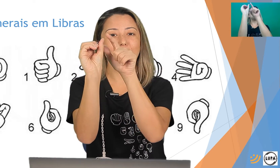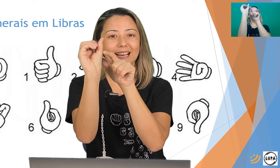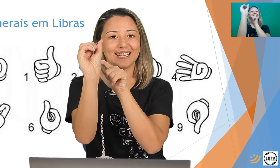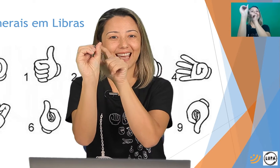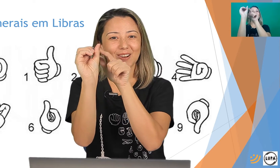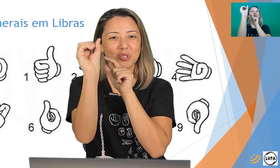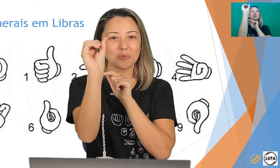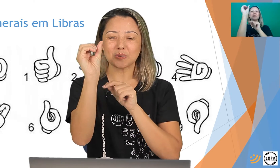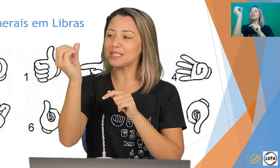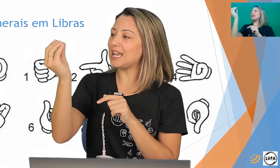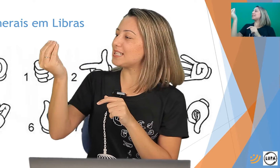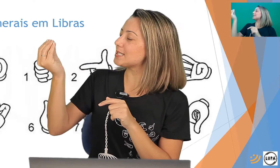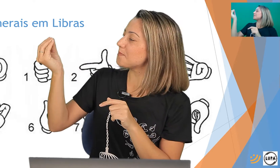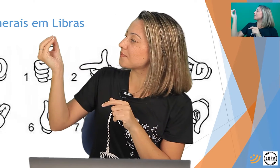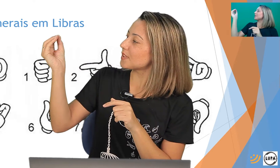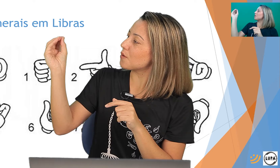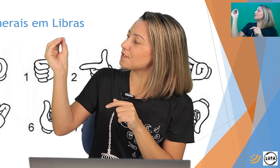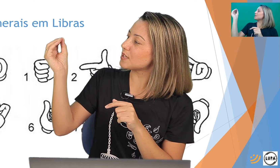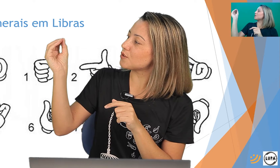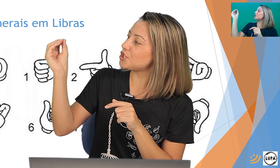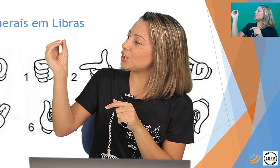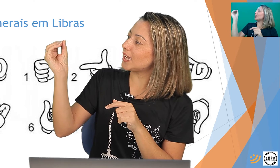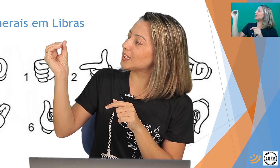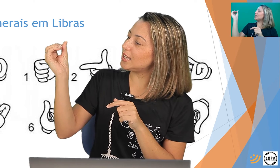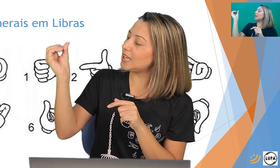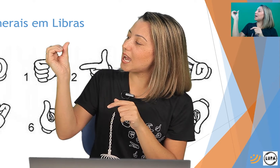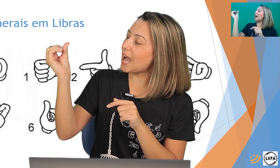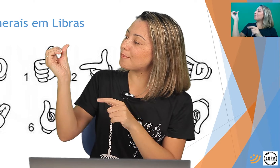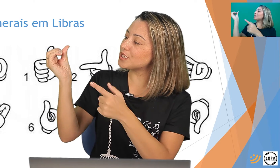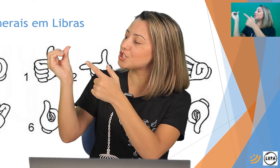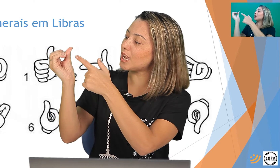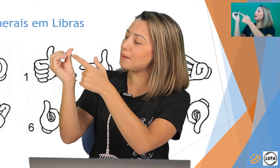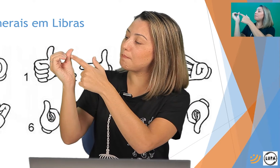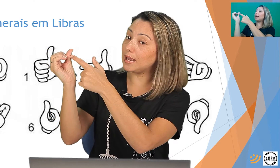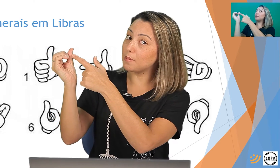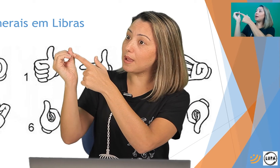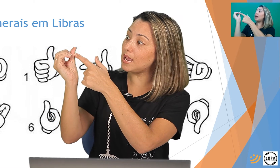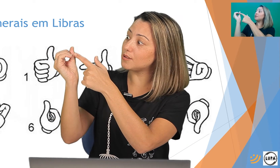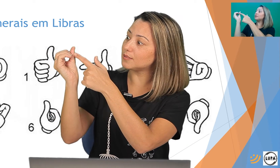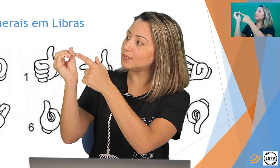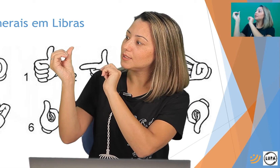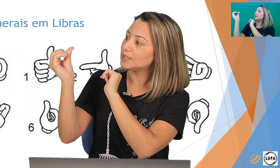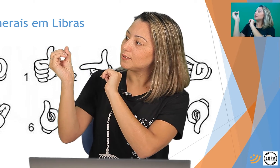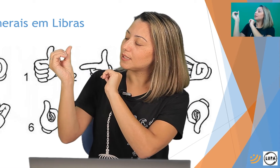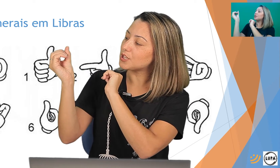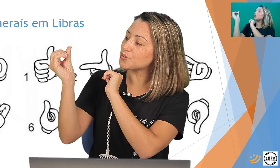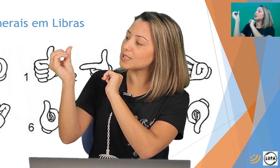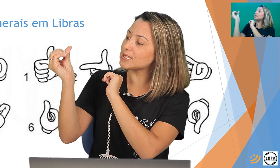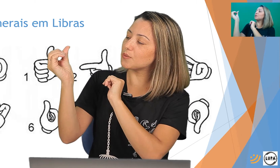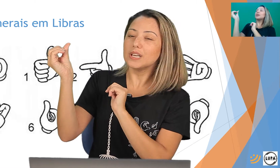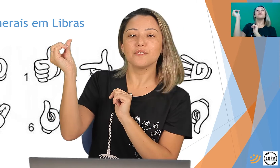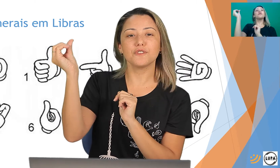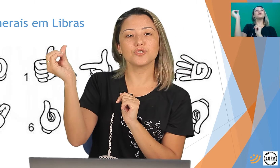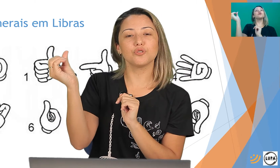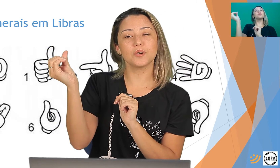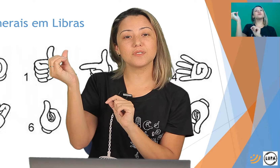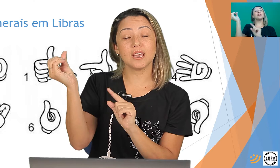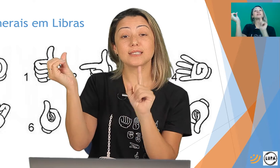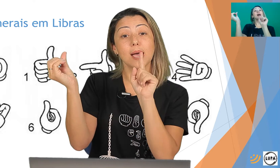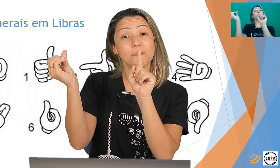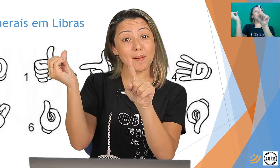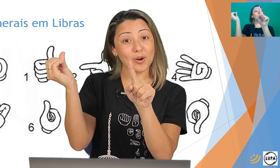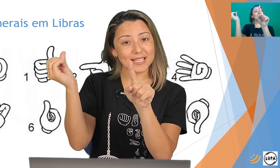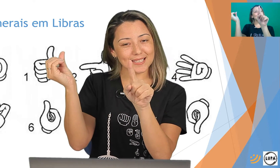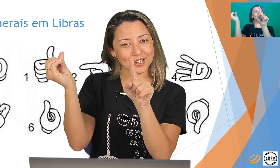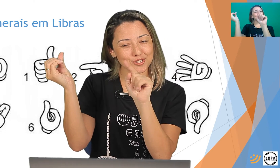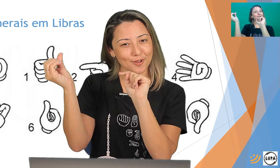ele lembra, né, o número 6. Então eu fiz a coxinha aqui, abaixei bem no meio, na articulação, fiz o número